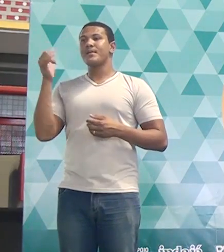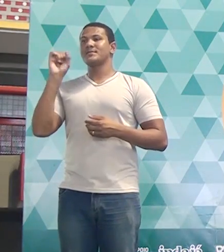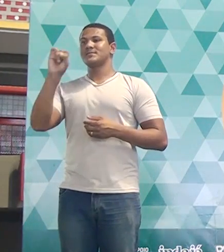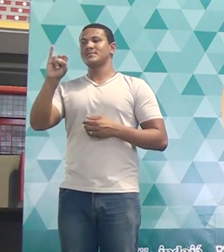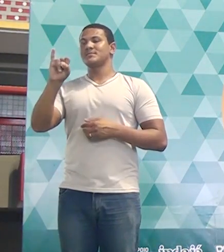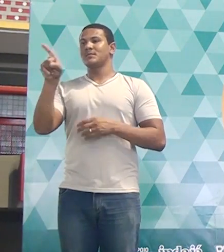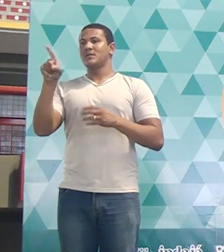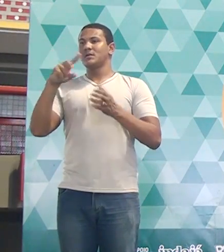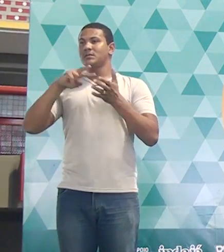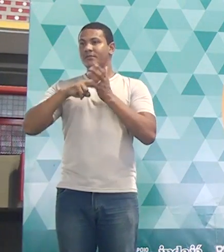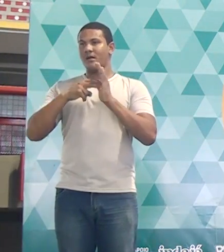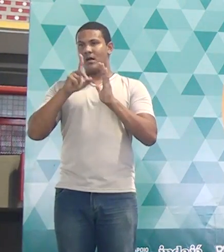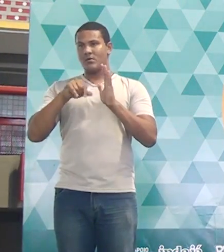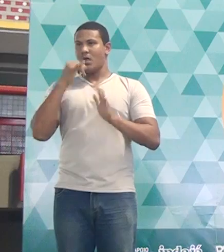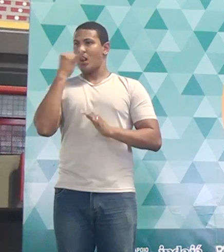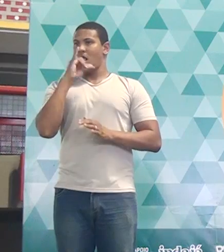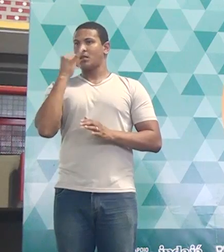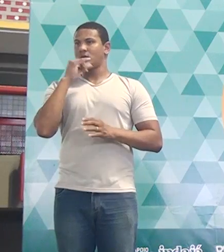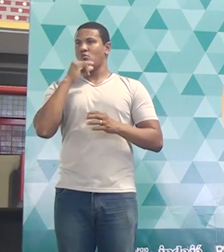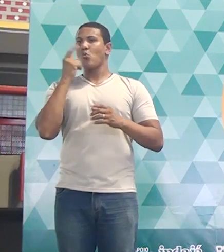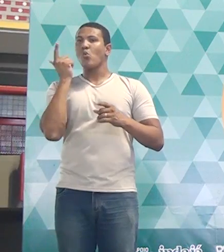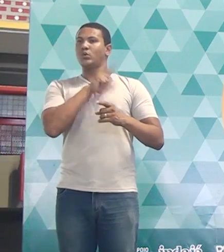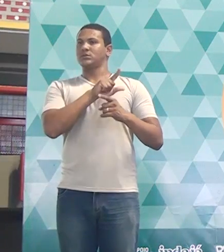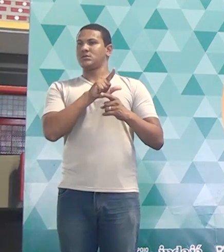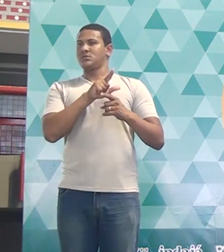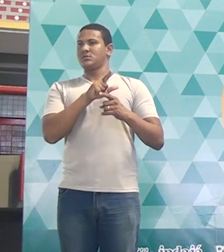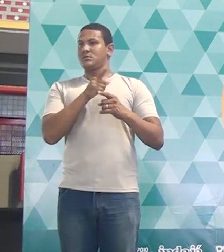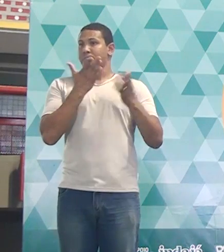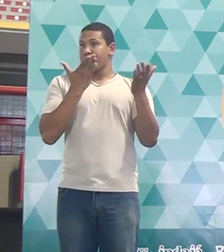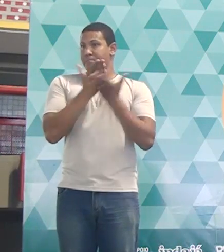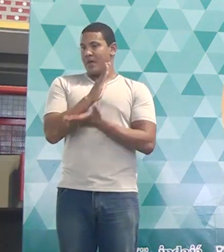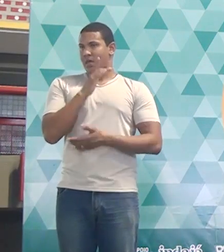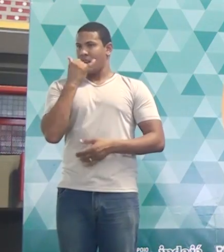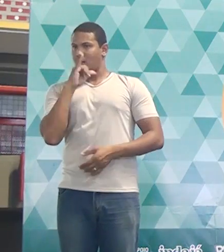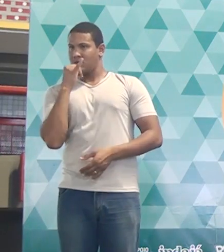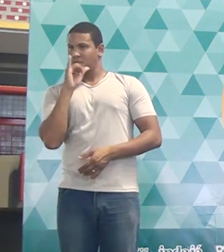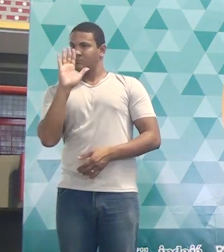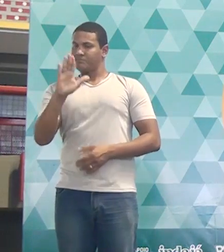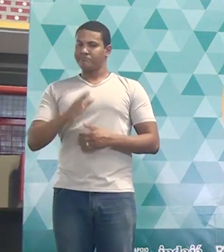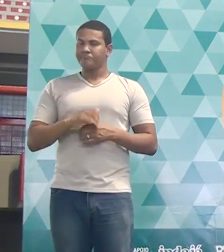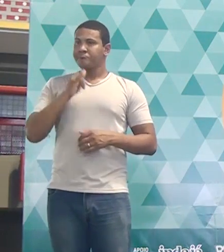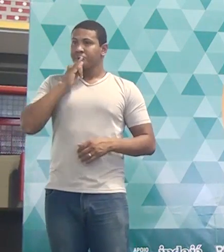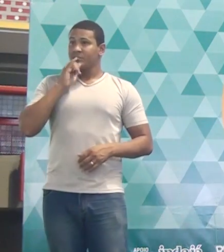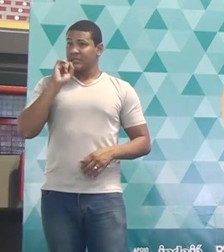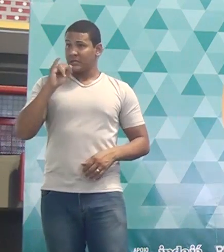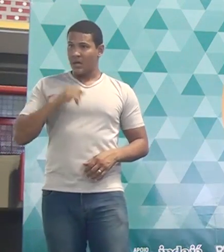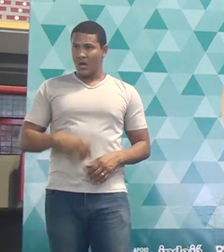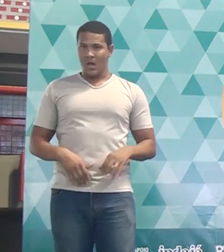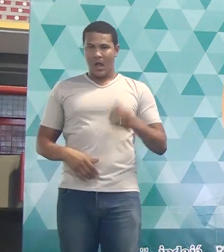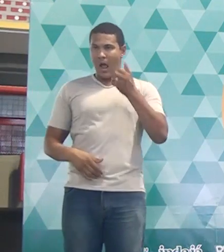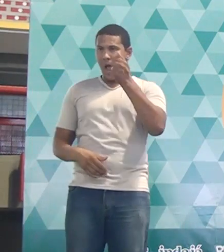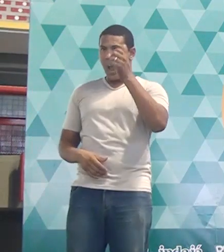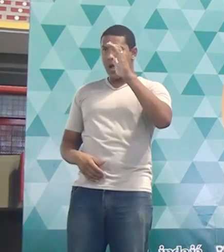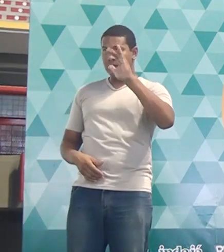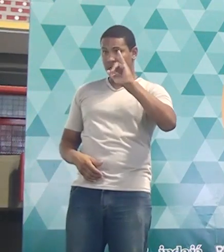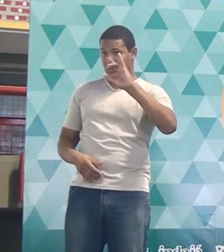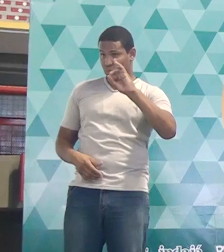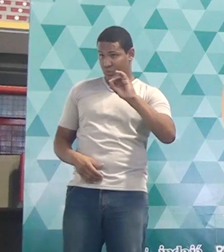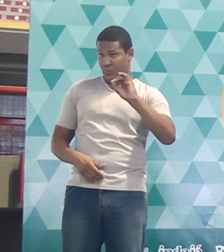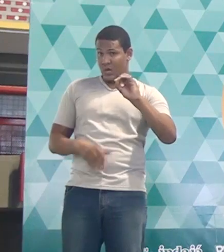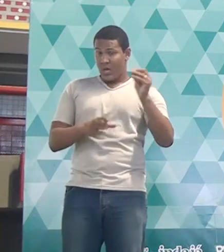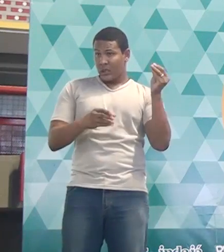elétrica. Pessoal, quando eu coloco um ácido em água, ele passa a conduzir corrente. Quanto